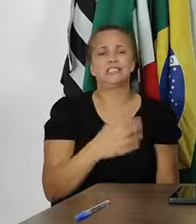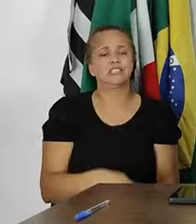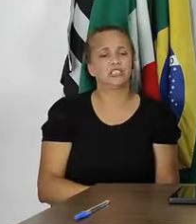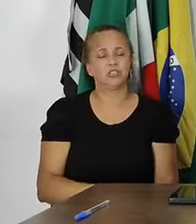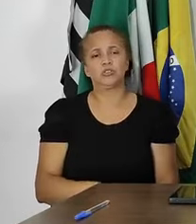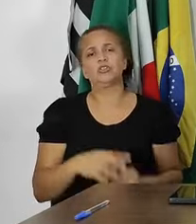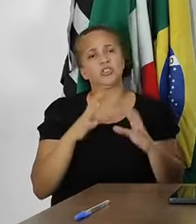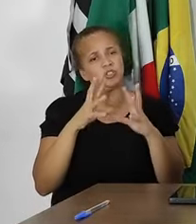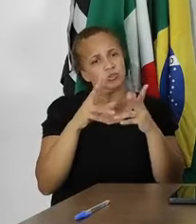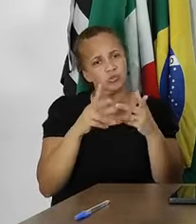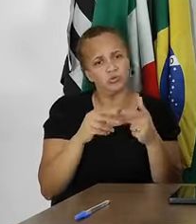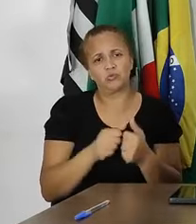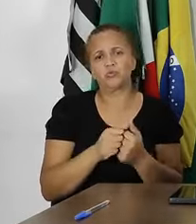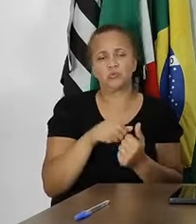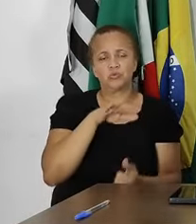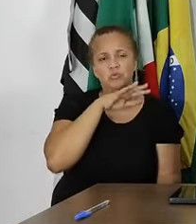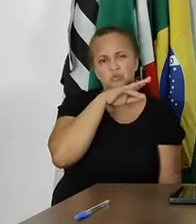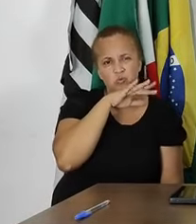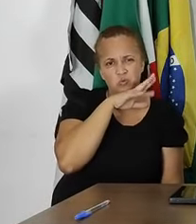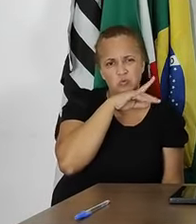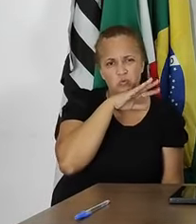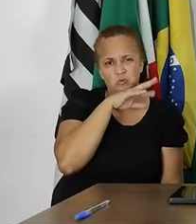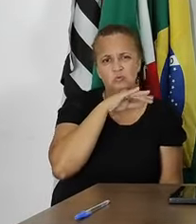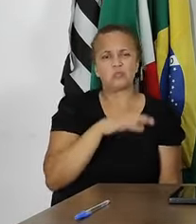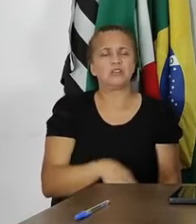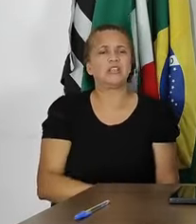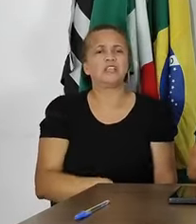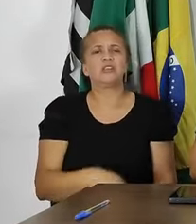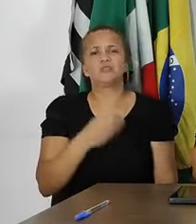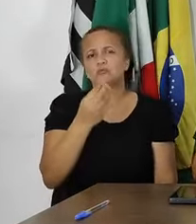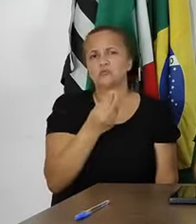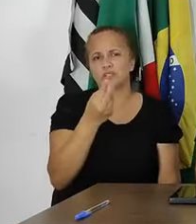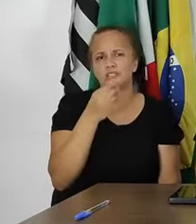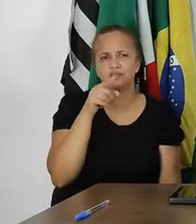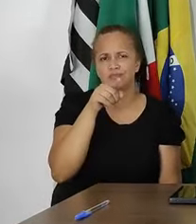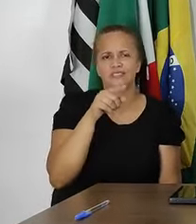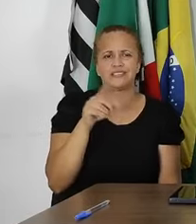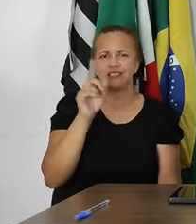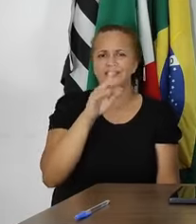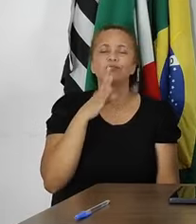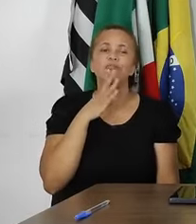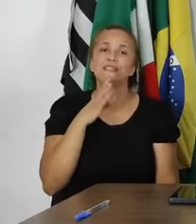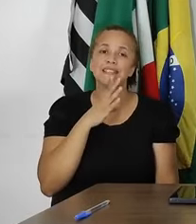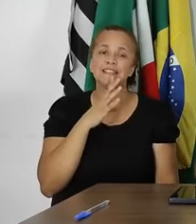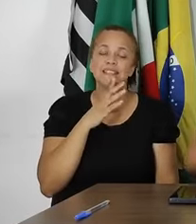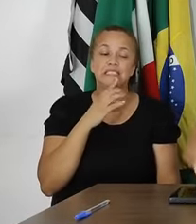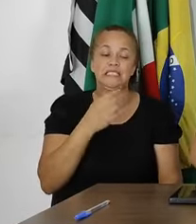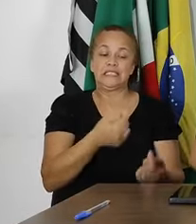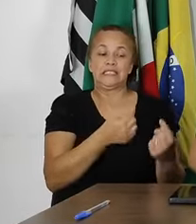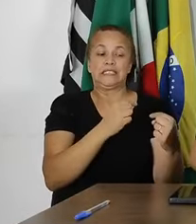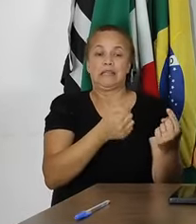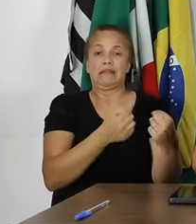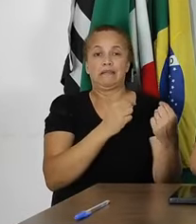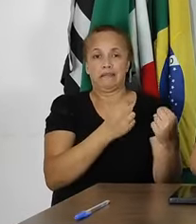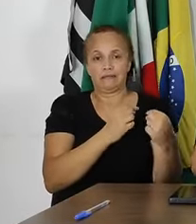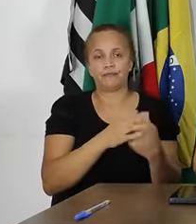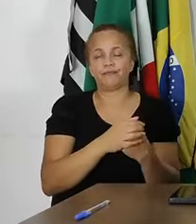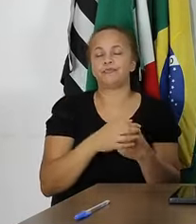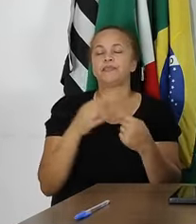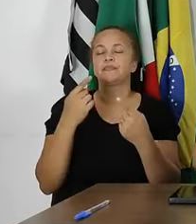que é ruim, de negativo, no que diz respeito às nossas emoções, domina. Porque enquanto estivermos